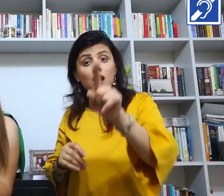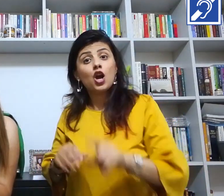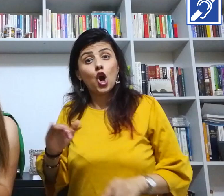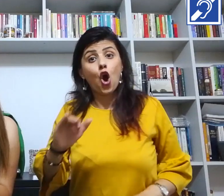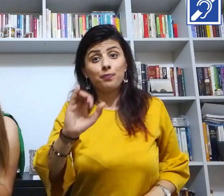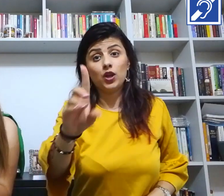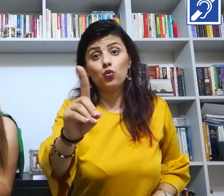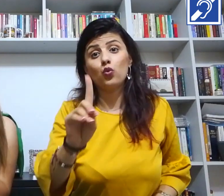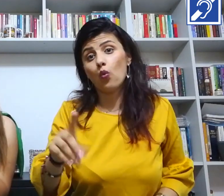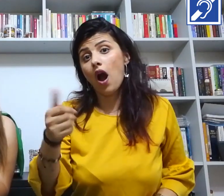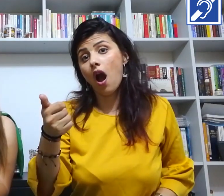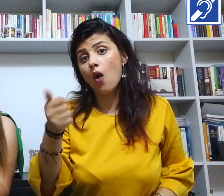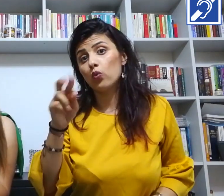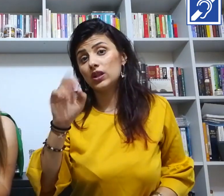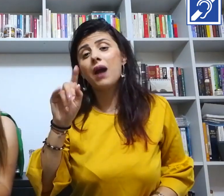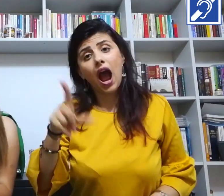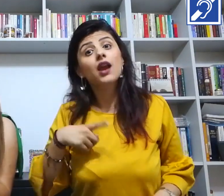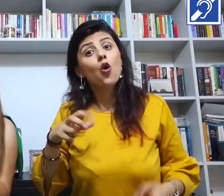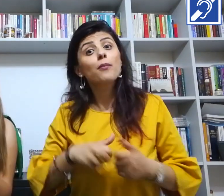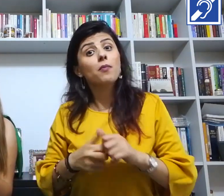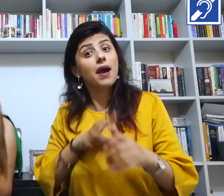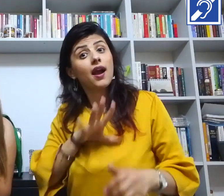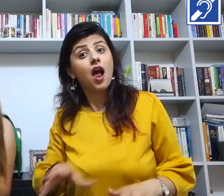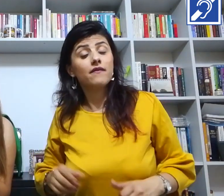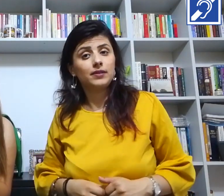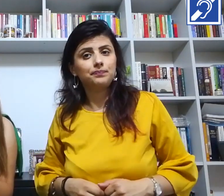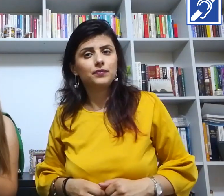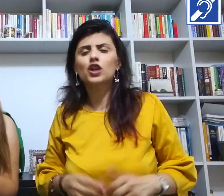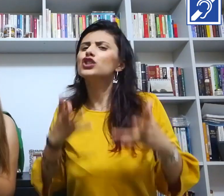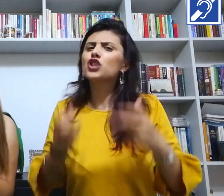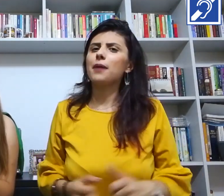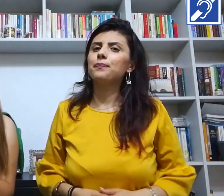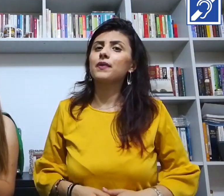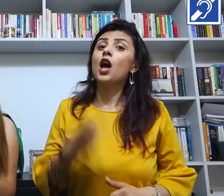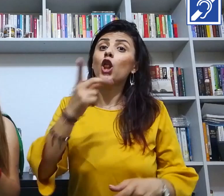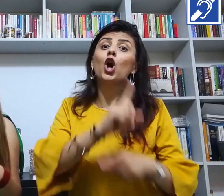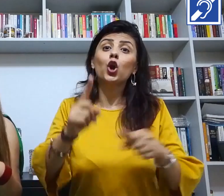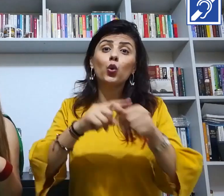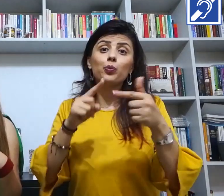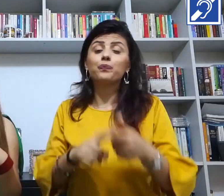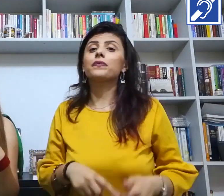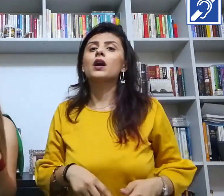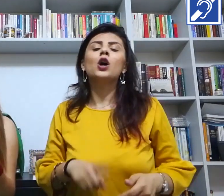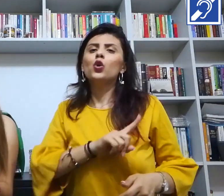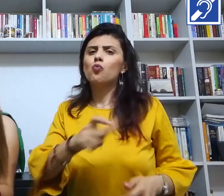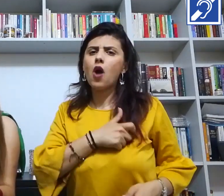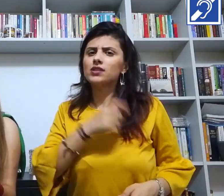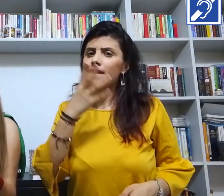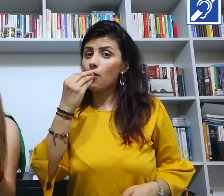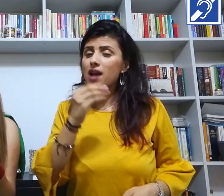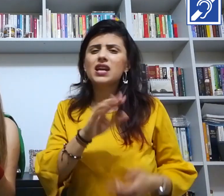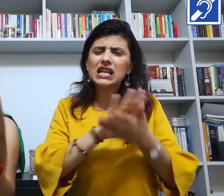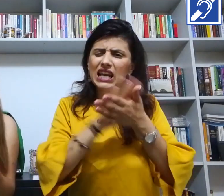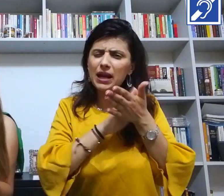un deficit în ceea ce privește limbajul? Înseamnă două aspecte. Fie nu poate să vorbească deloc,